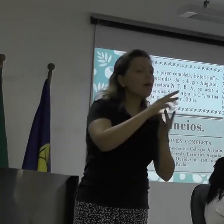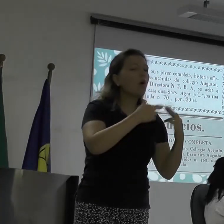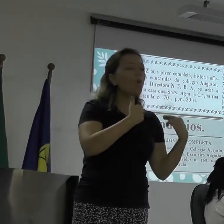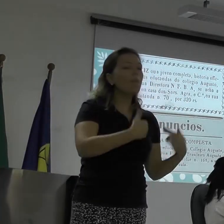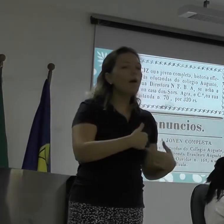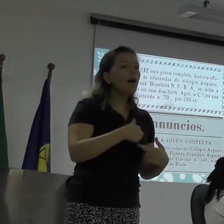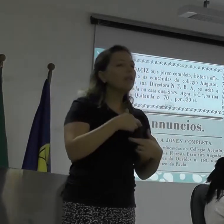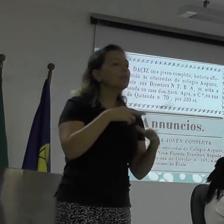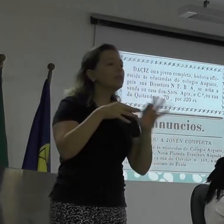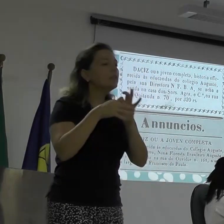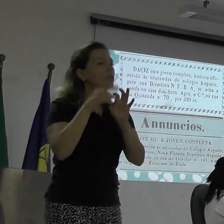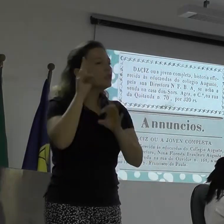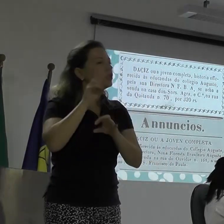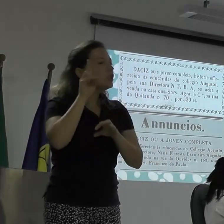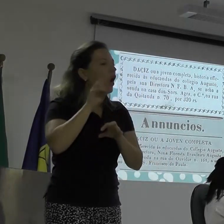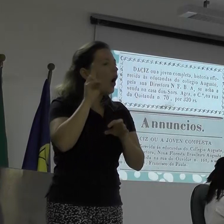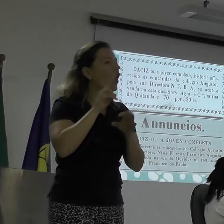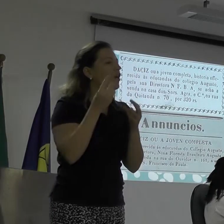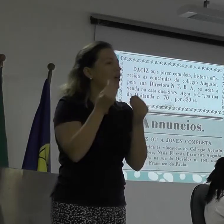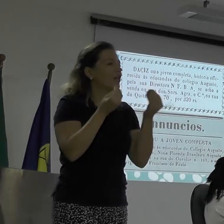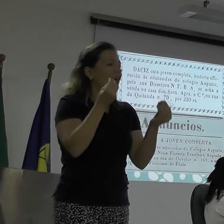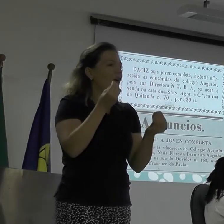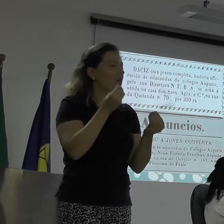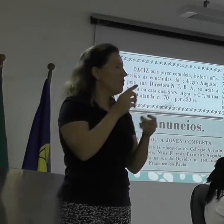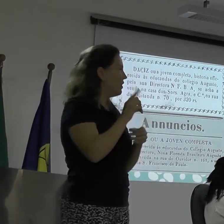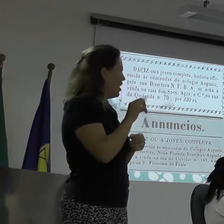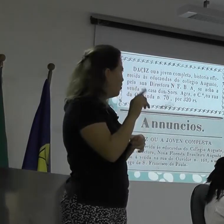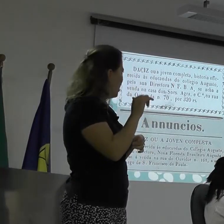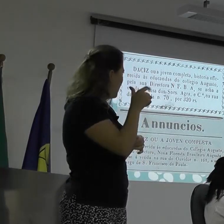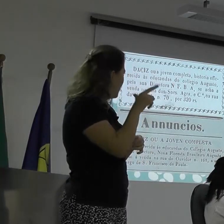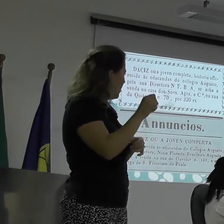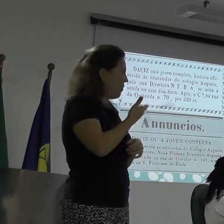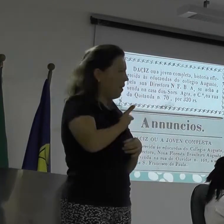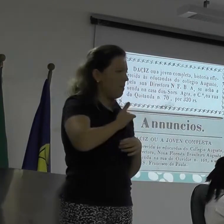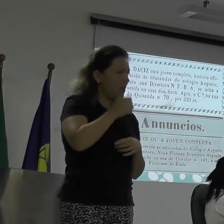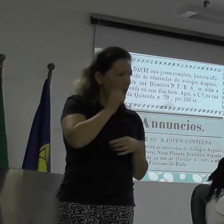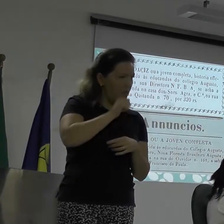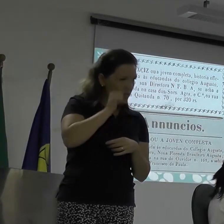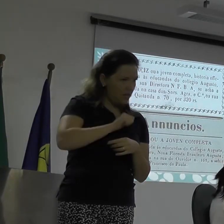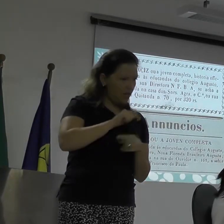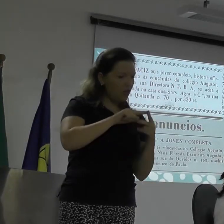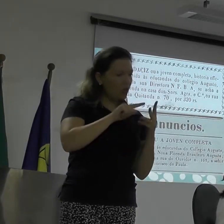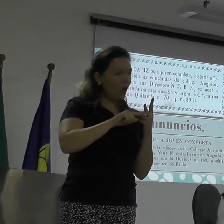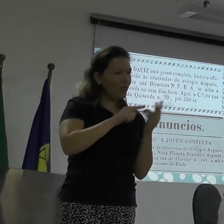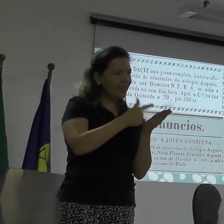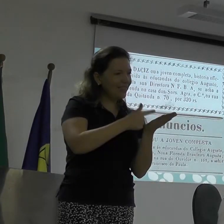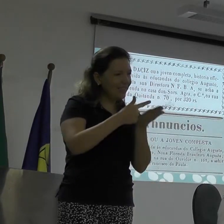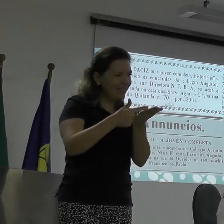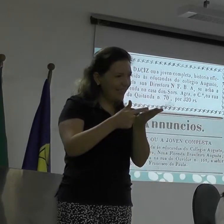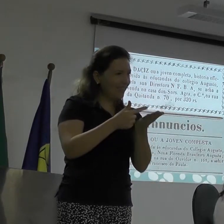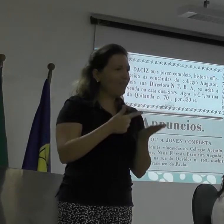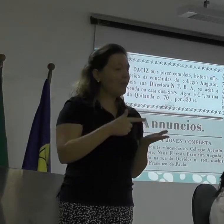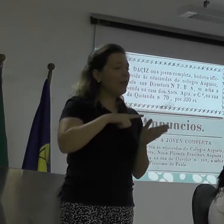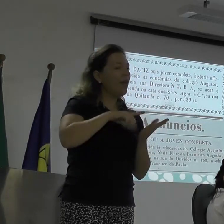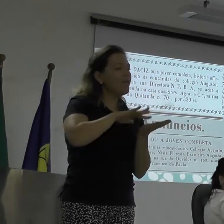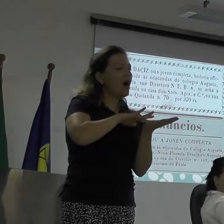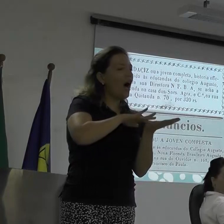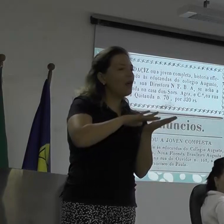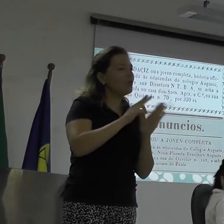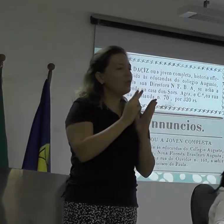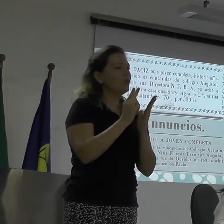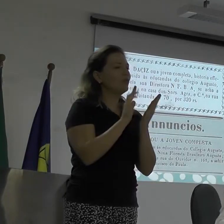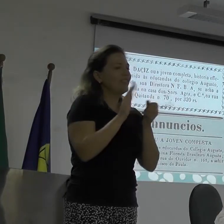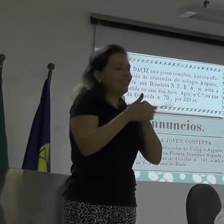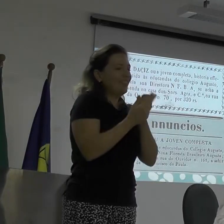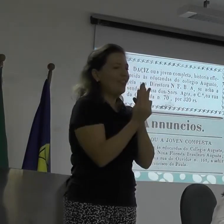histórico Dedicação de uma Amiga, em 2 volumes. Nízia Floresta, pseudônimo de Dionísia